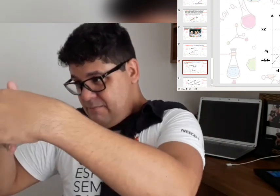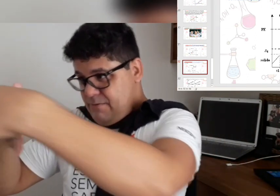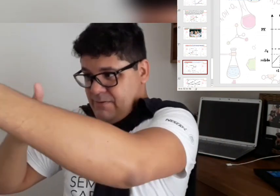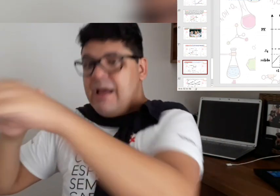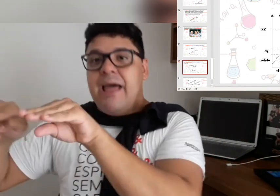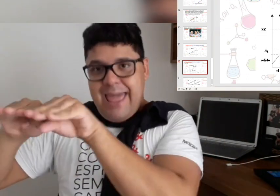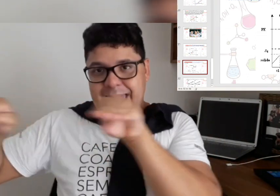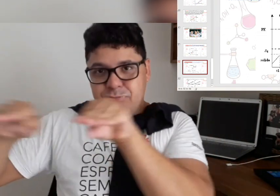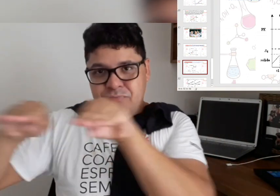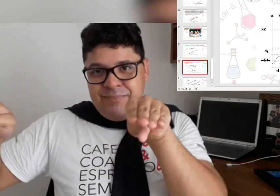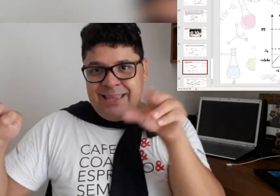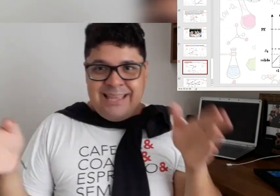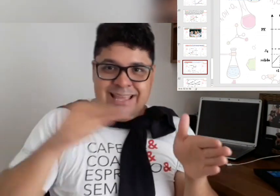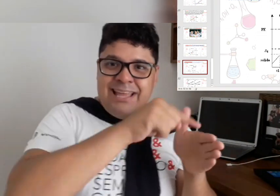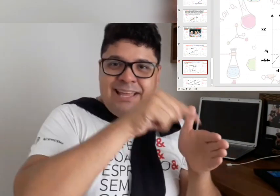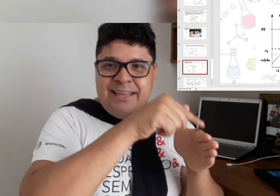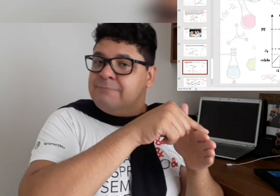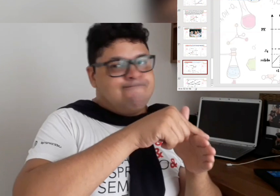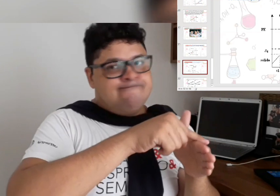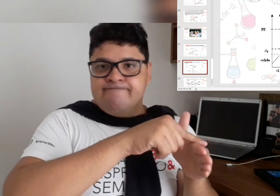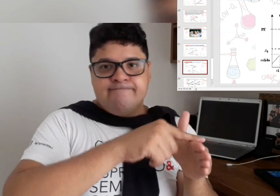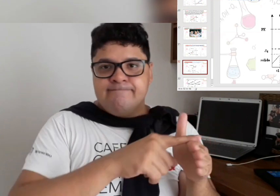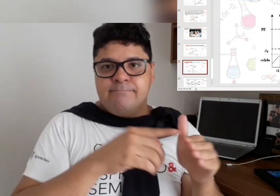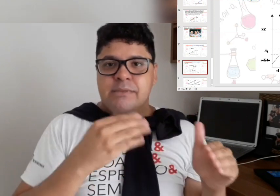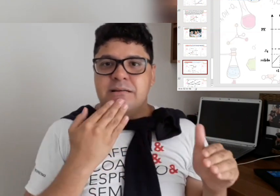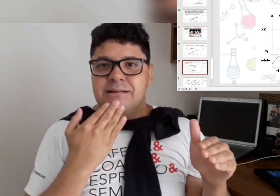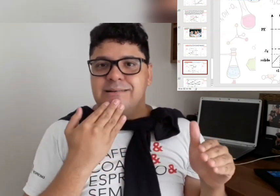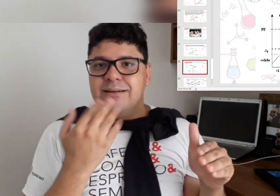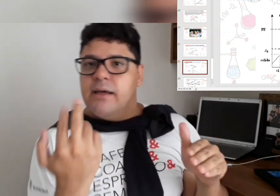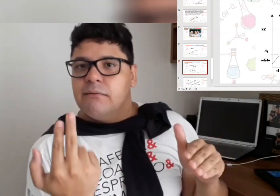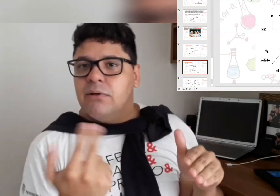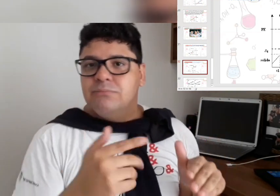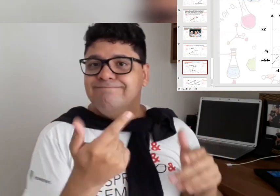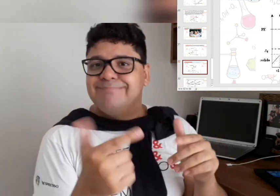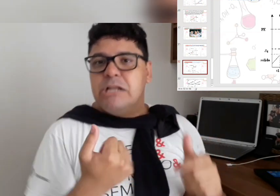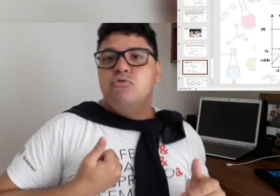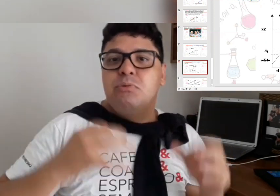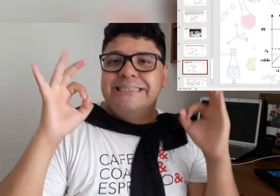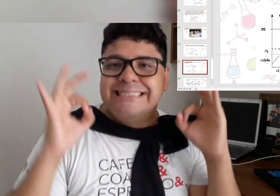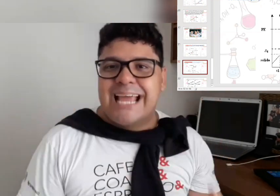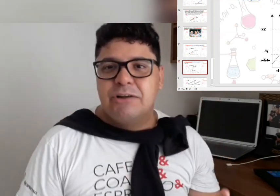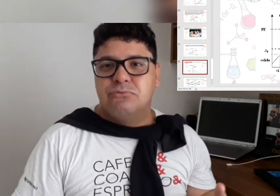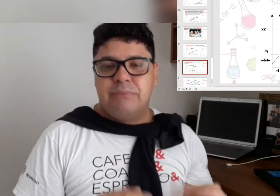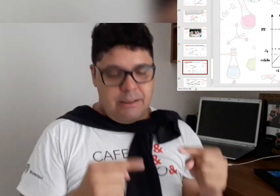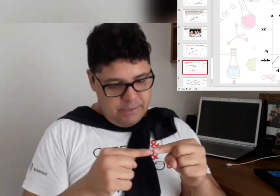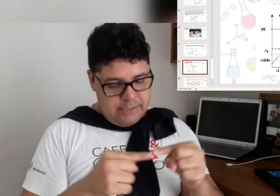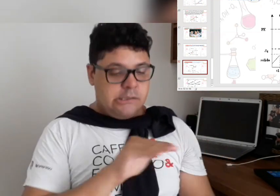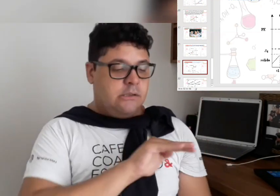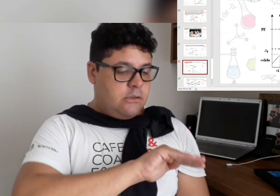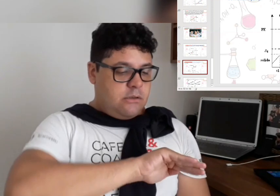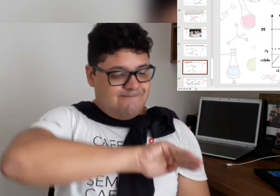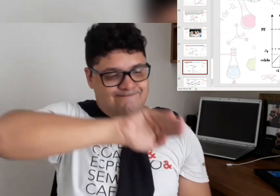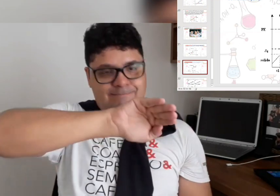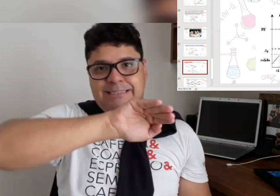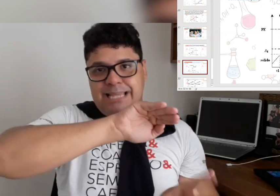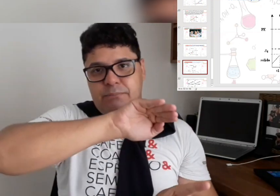do que aconteceu na mistura eutética, né? Quando eu tenho essa constante no ponto de ebulição, então eu chamo essa mistura